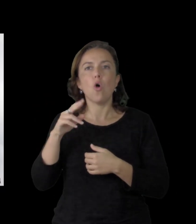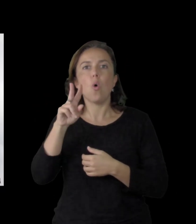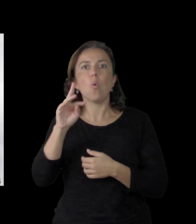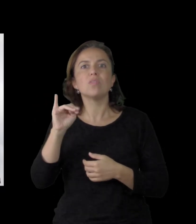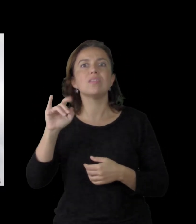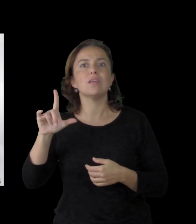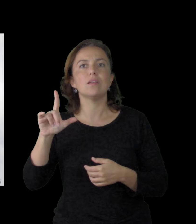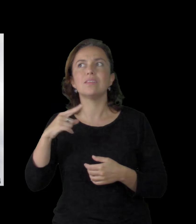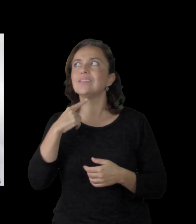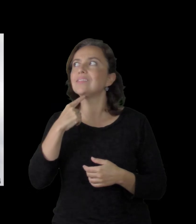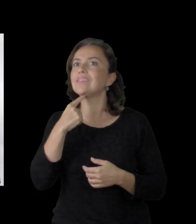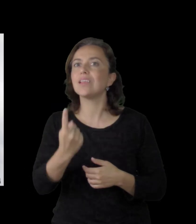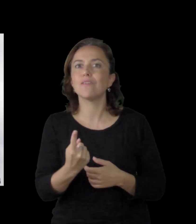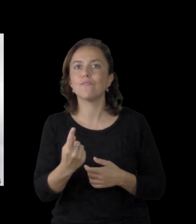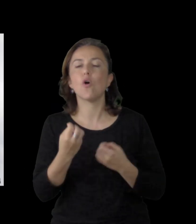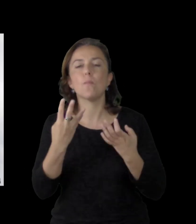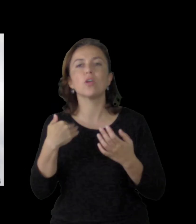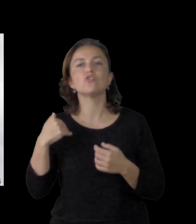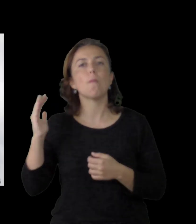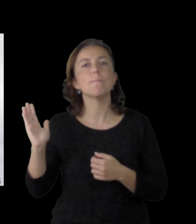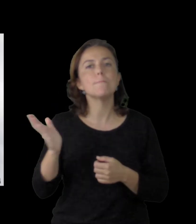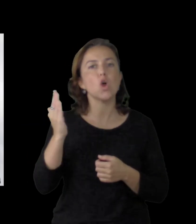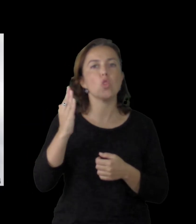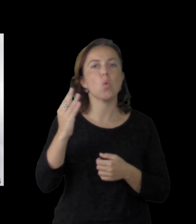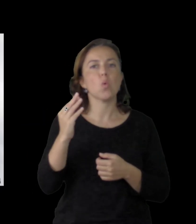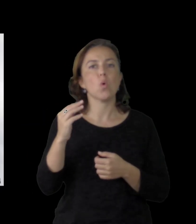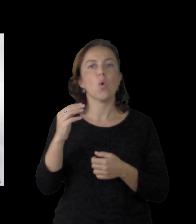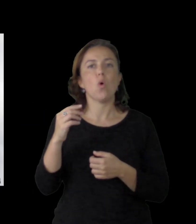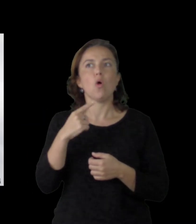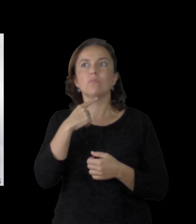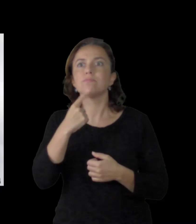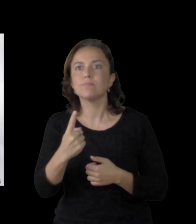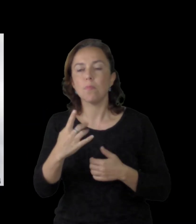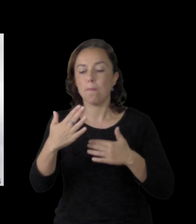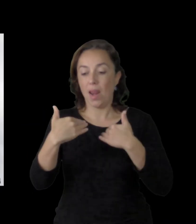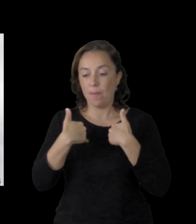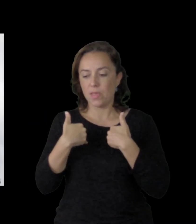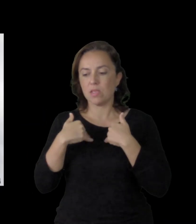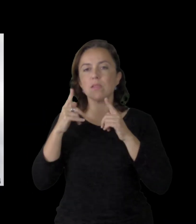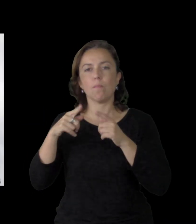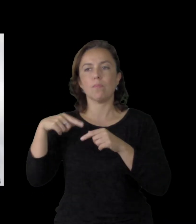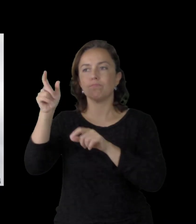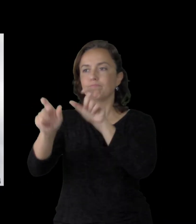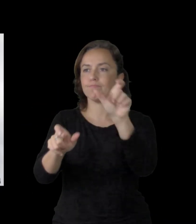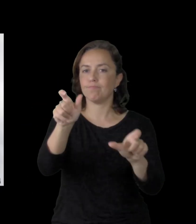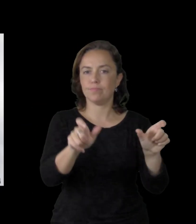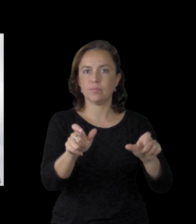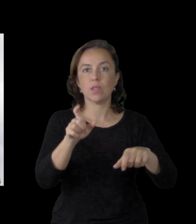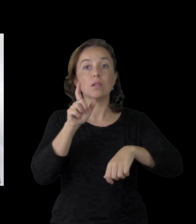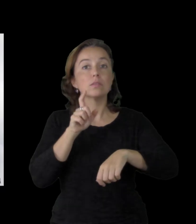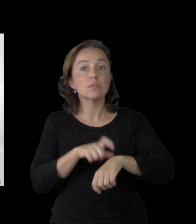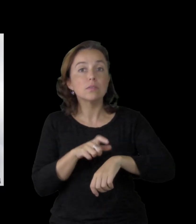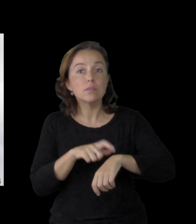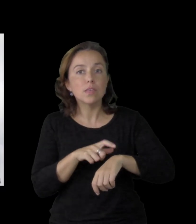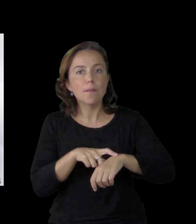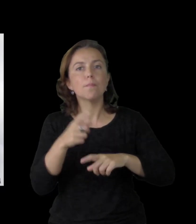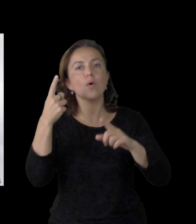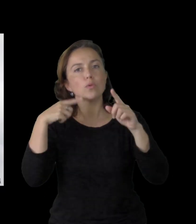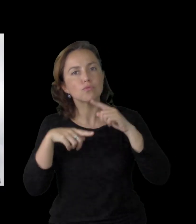útilmente cuando produzco útilmente para los demás y para mí. el tiempo se traduce entonces